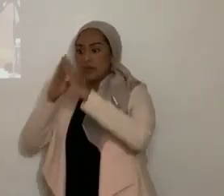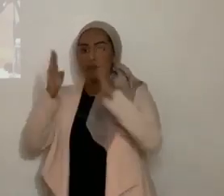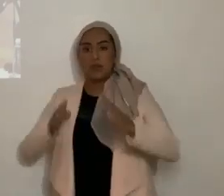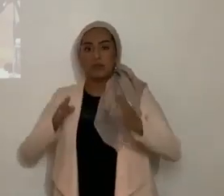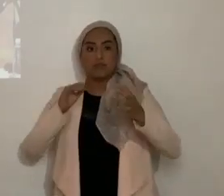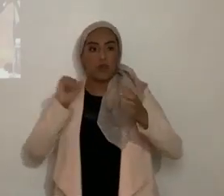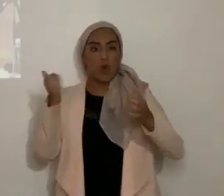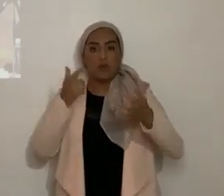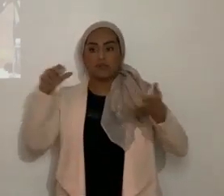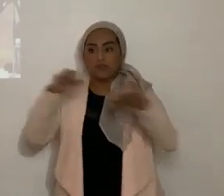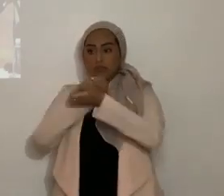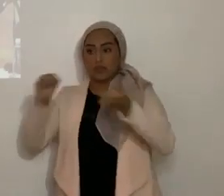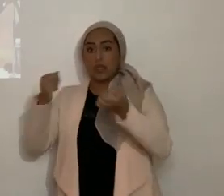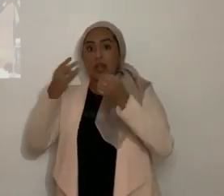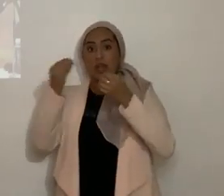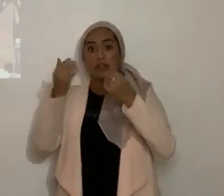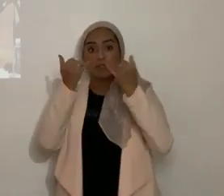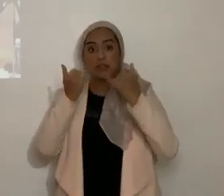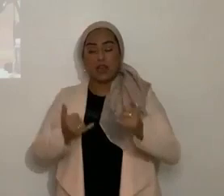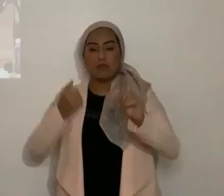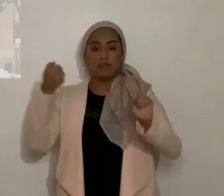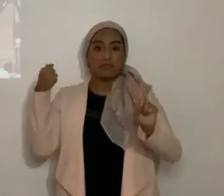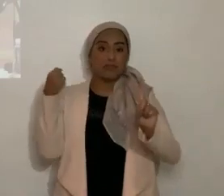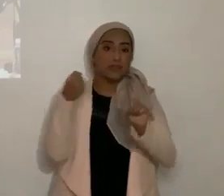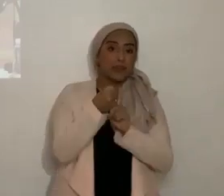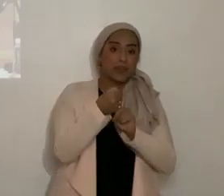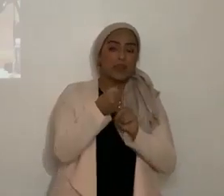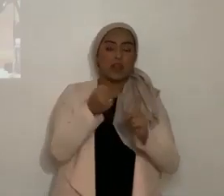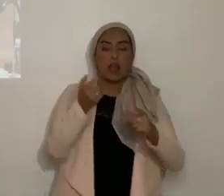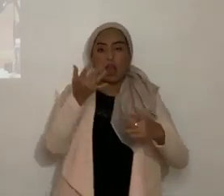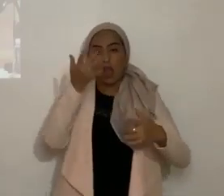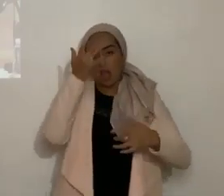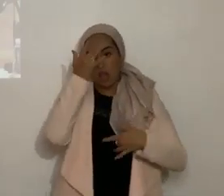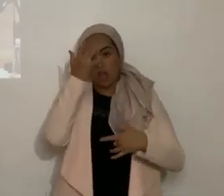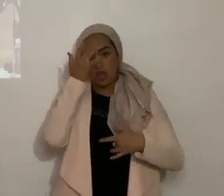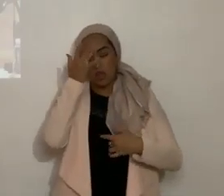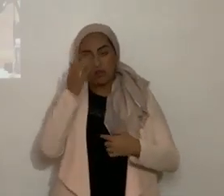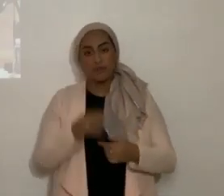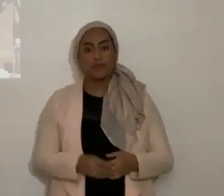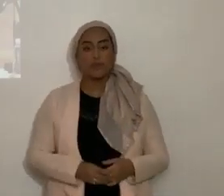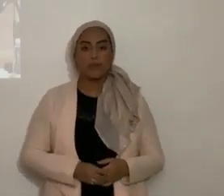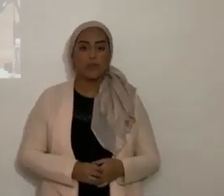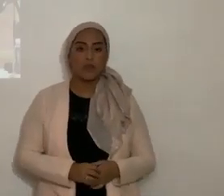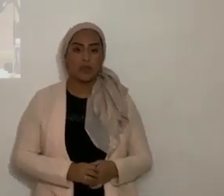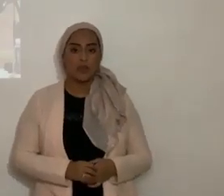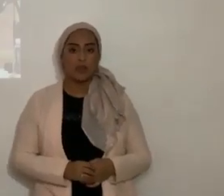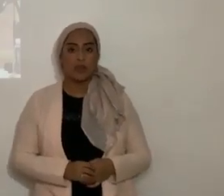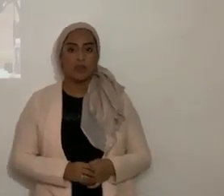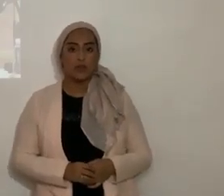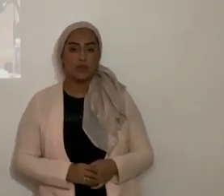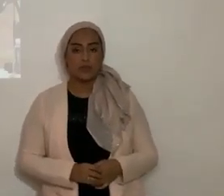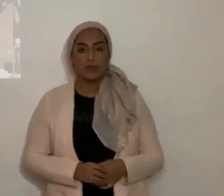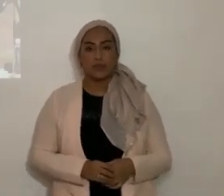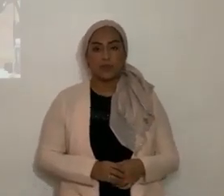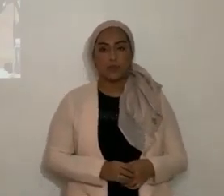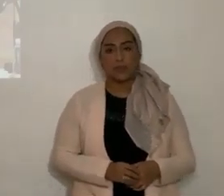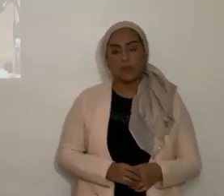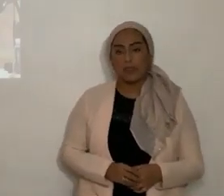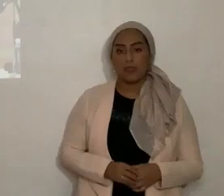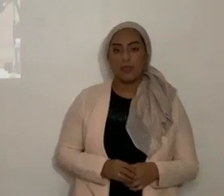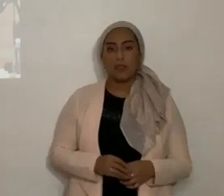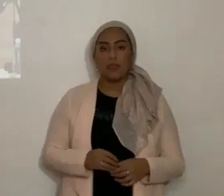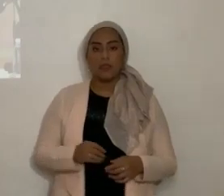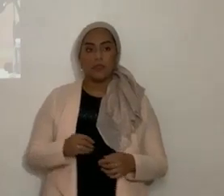tenía, y ahora le viene todavía una sarna maligna, con todo lo que Job